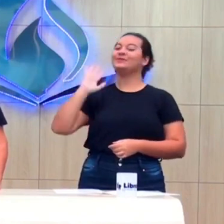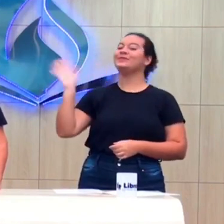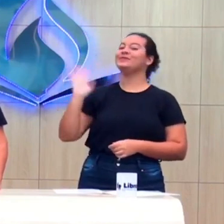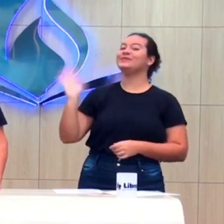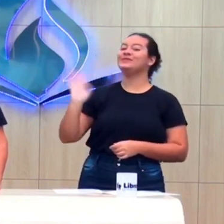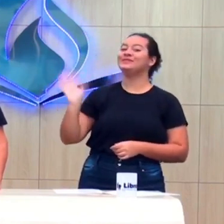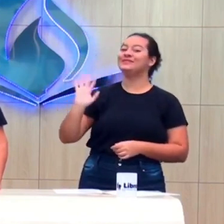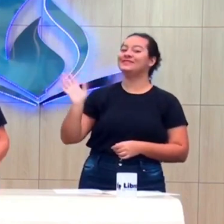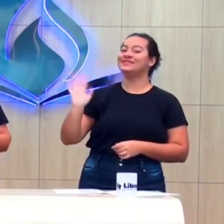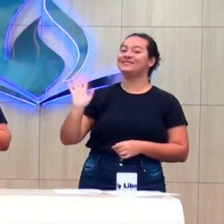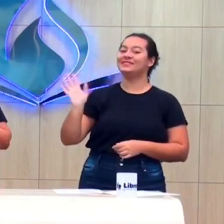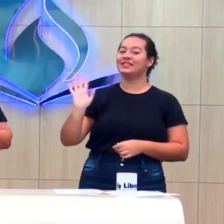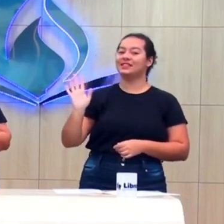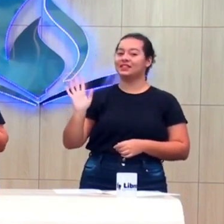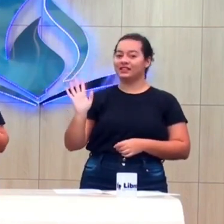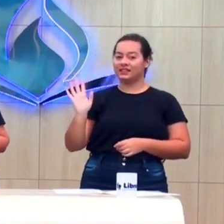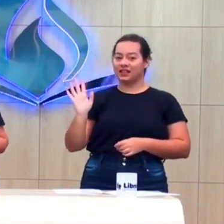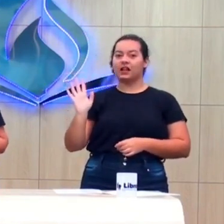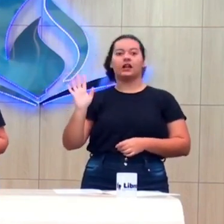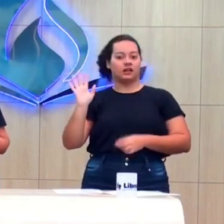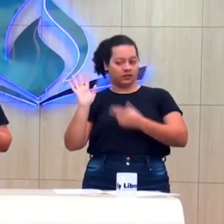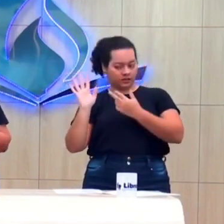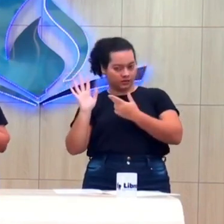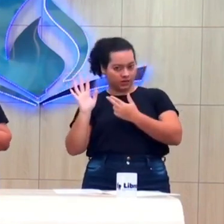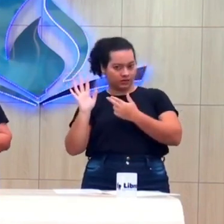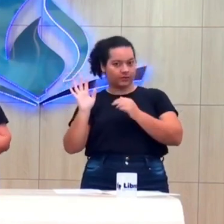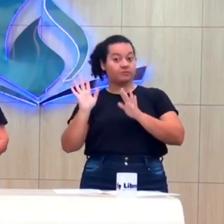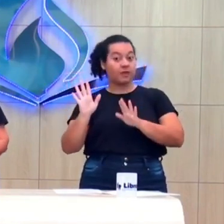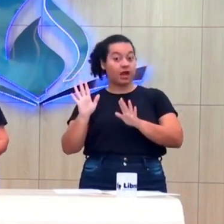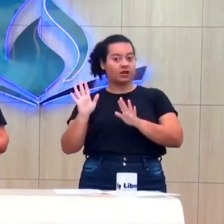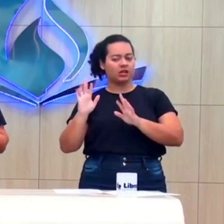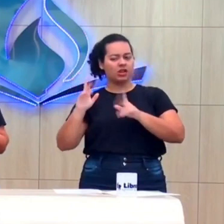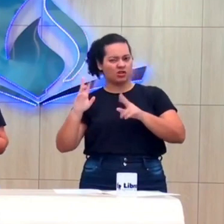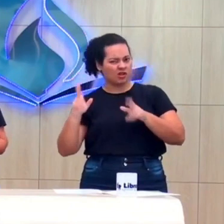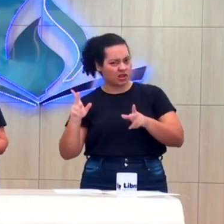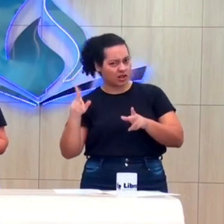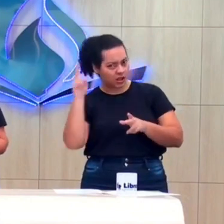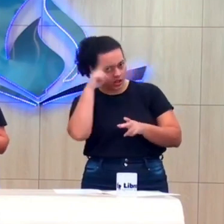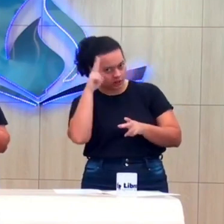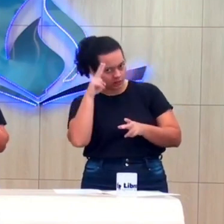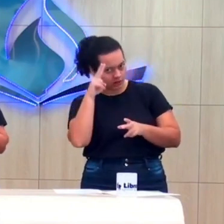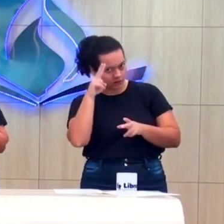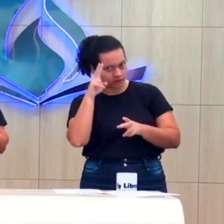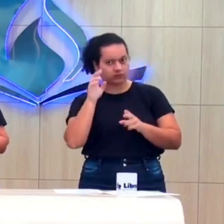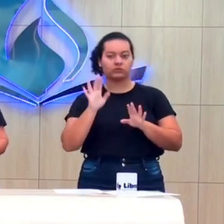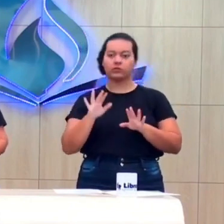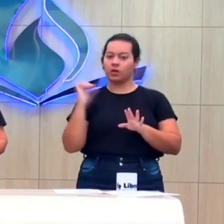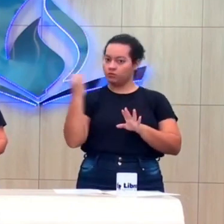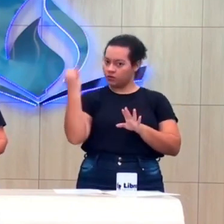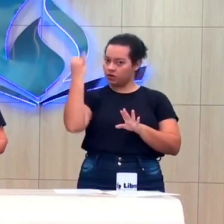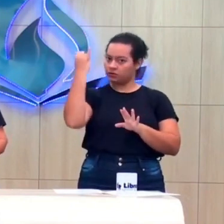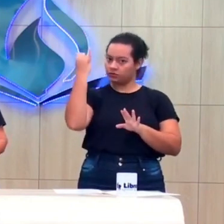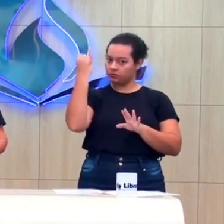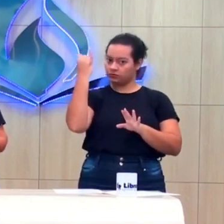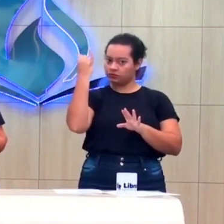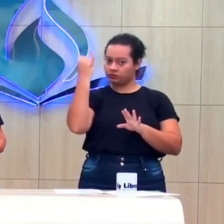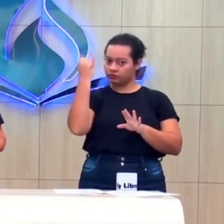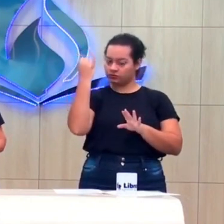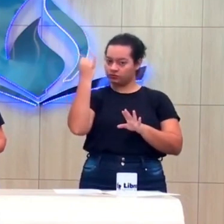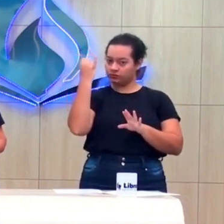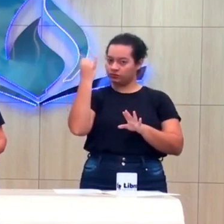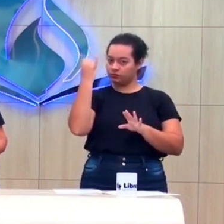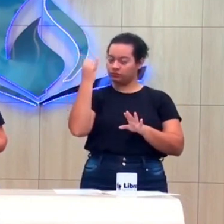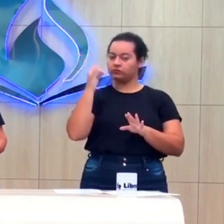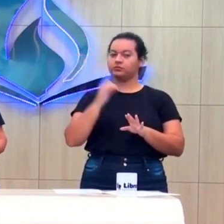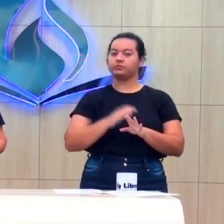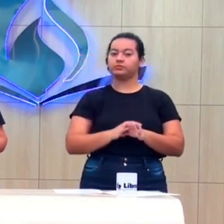Tchau. Qual é? É o mesmo sinal, mas qual a diferença? Vocês lembram de um ponto muito importante da